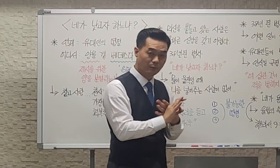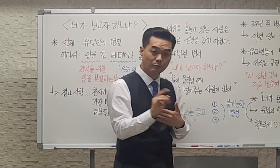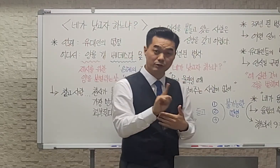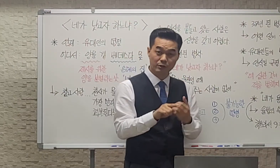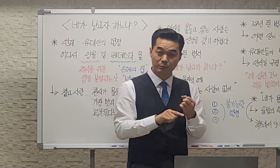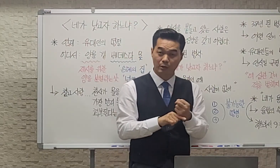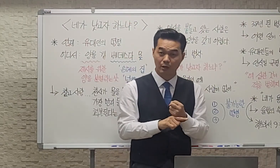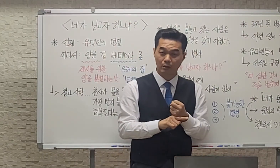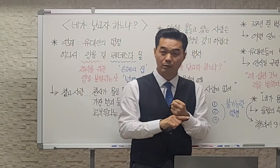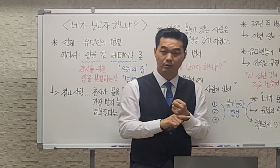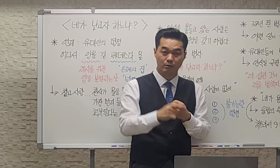무슨 뜻입니까?